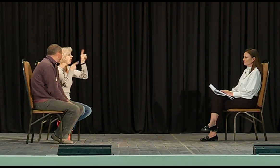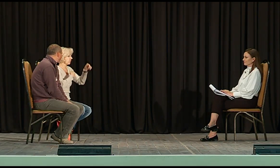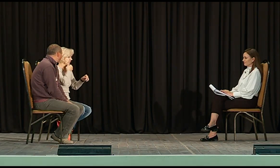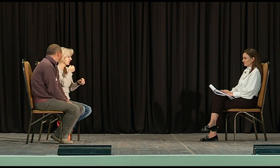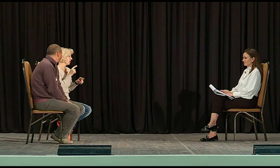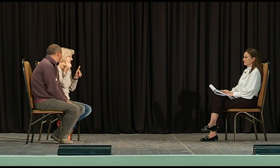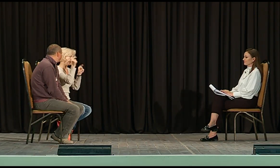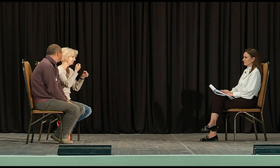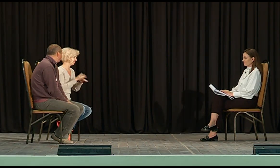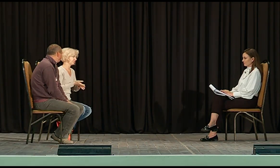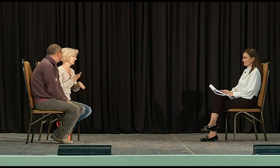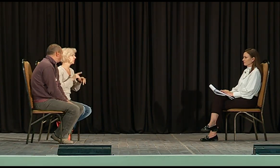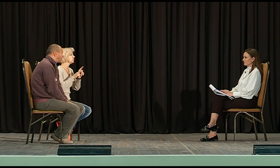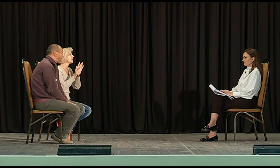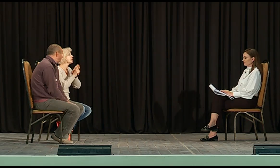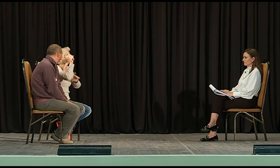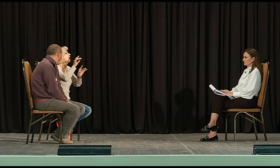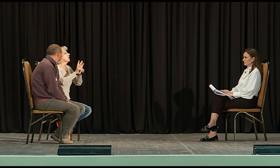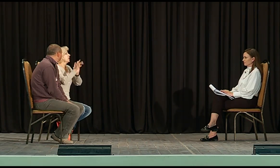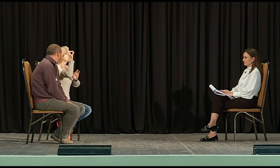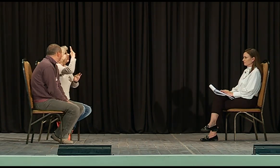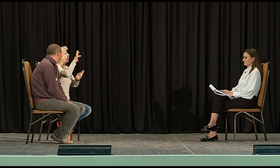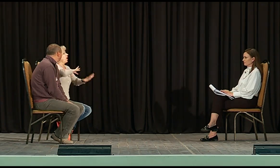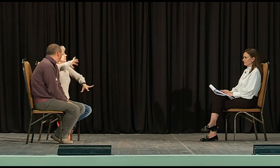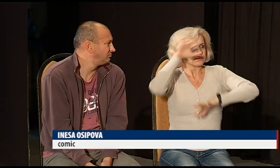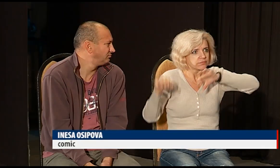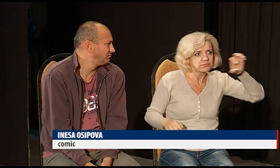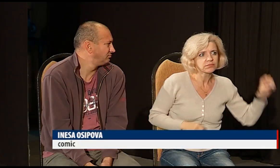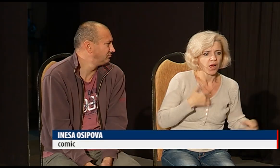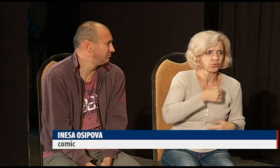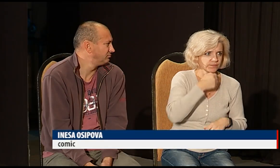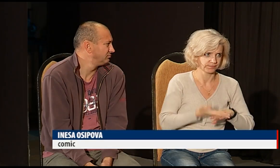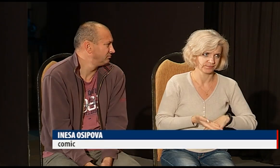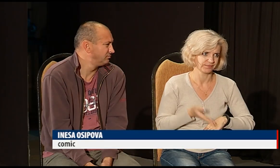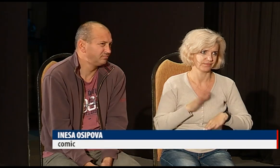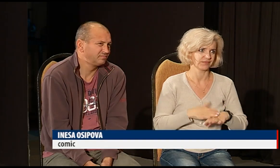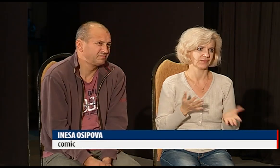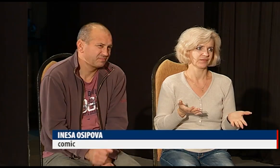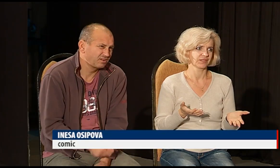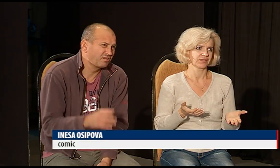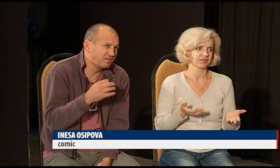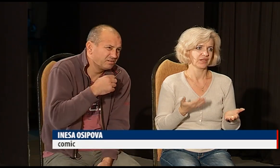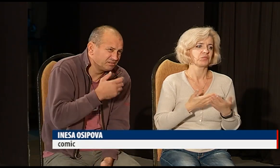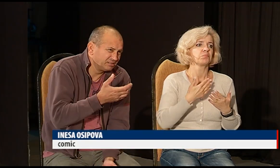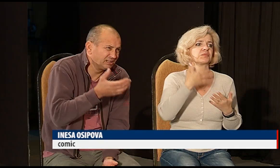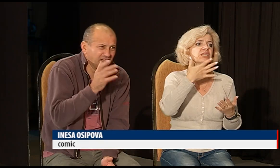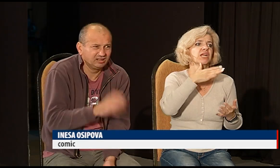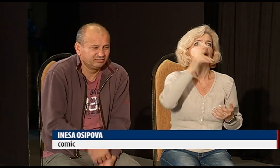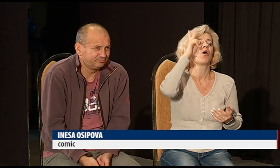familie și tu te alături de familie, dar primul pas este foarte greu. Eu acum, Adam, sunt la așa o vârstă ca să încep